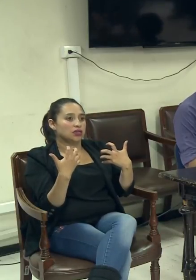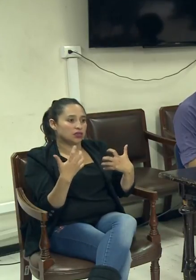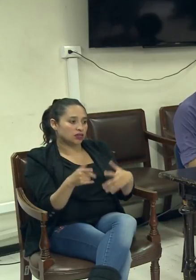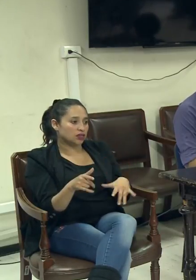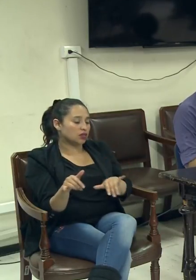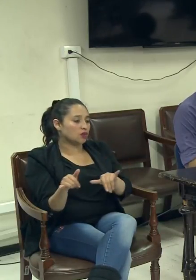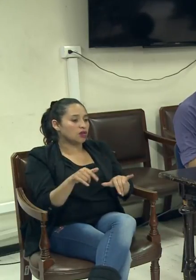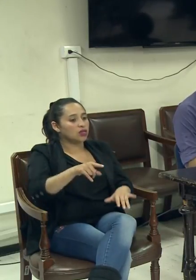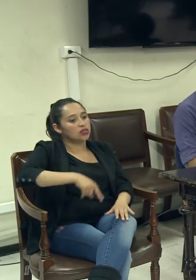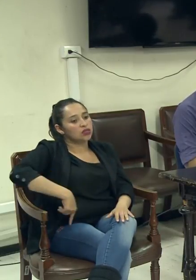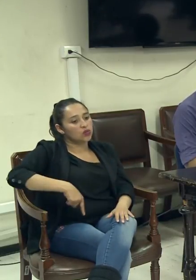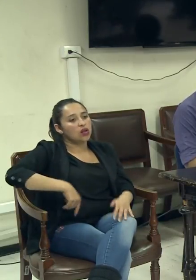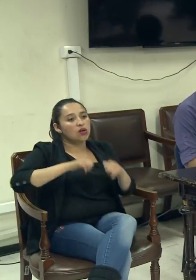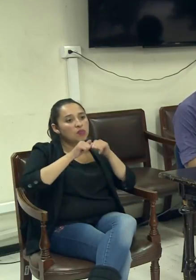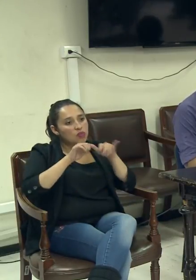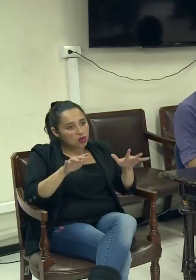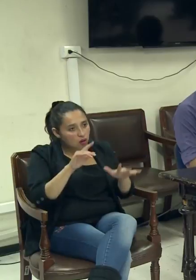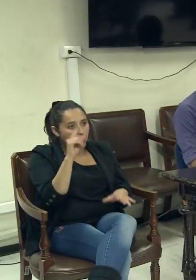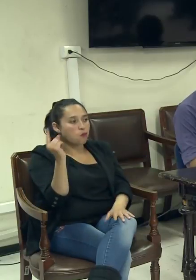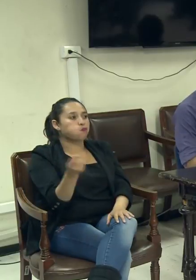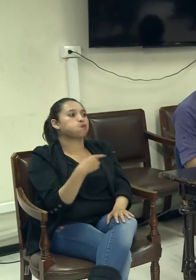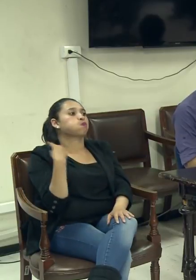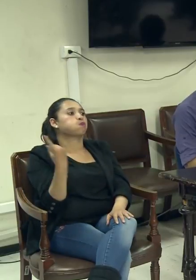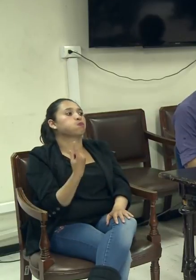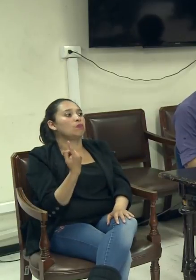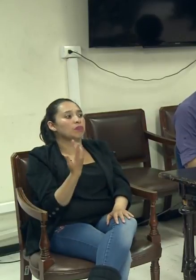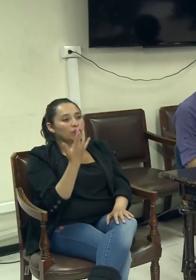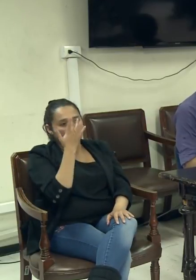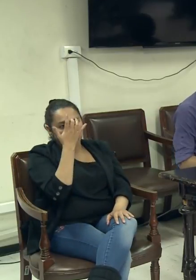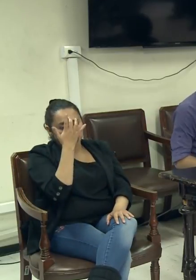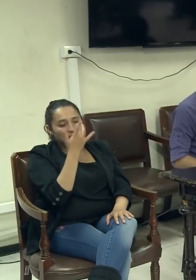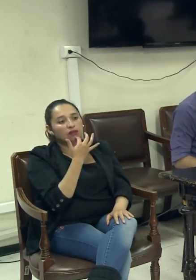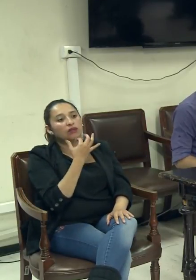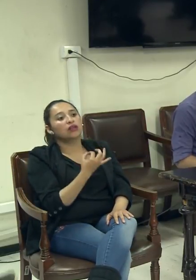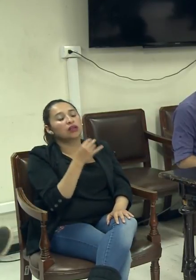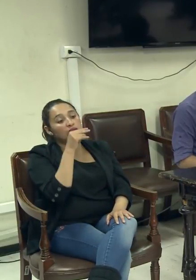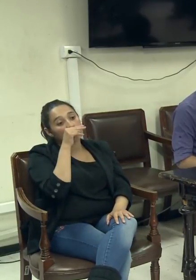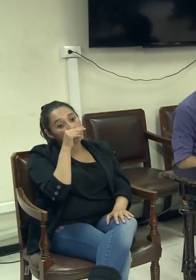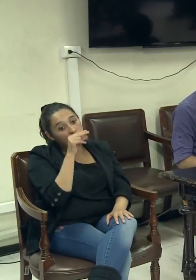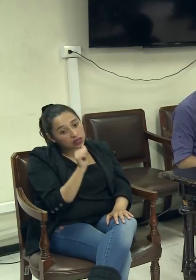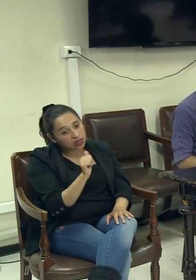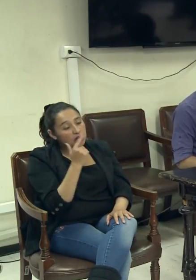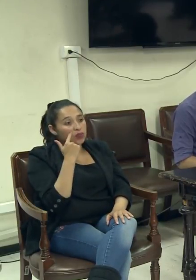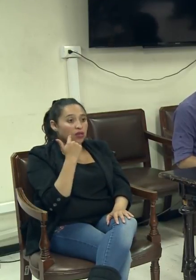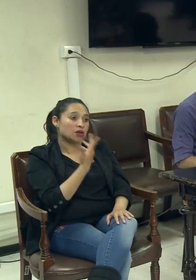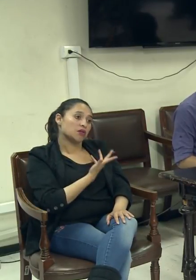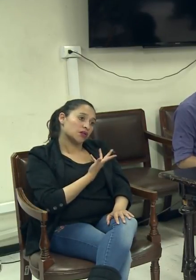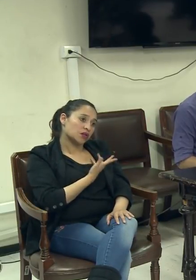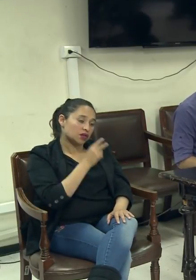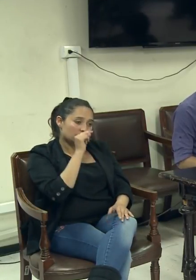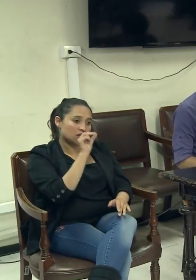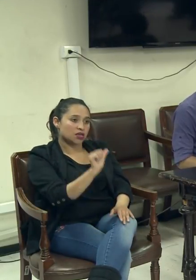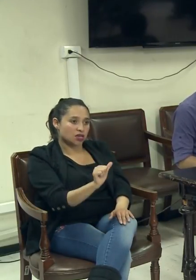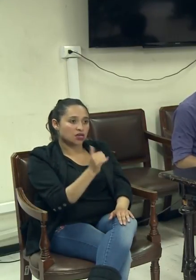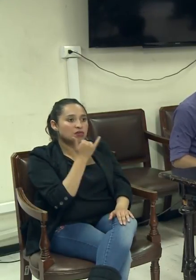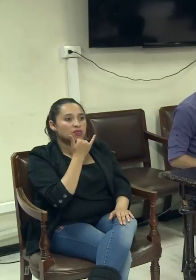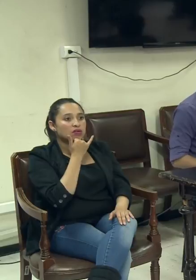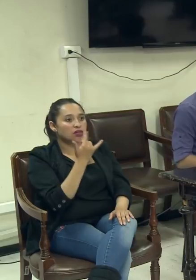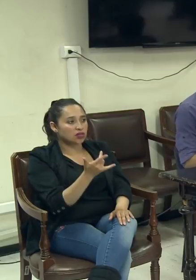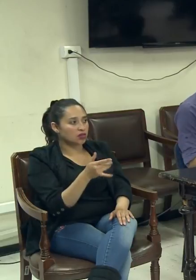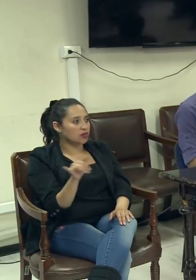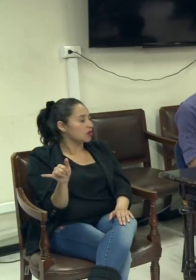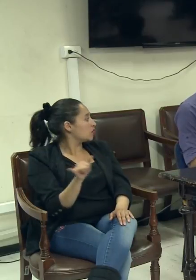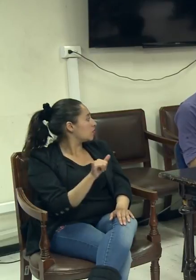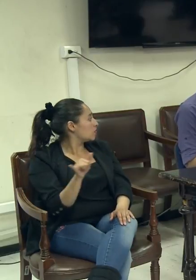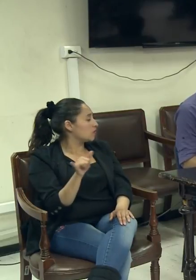escuela pública general, porque en realidad muchas madres y padres de niñas con discapacidades encontraban que esta escuela era la única